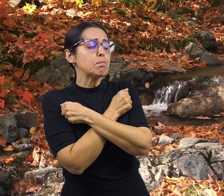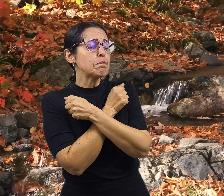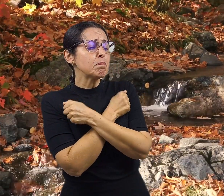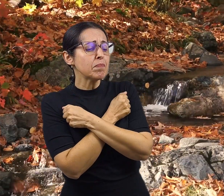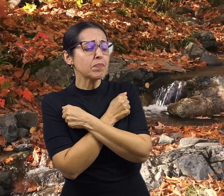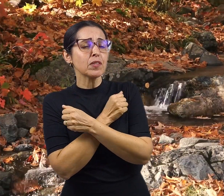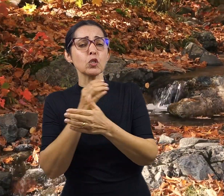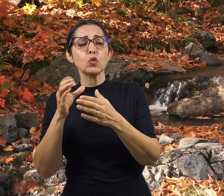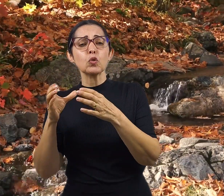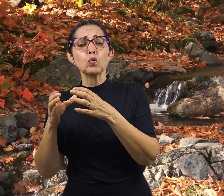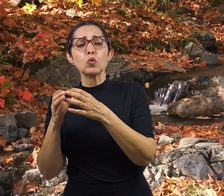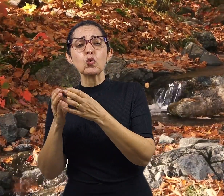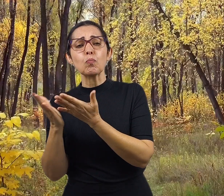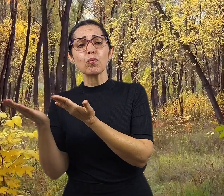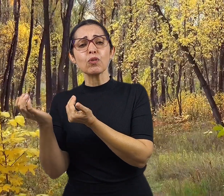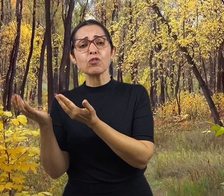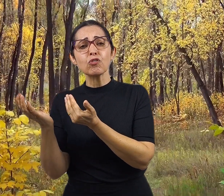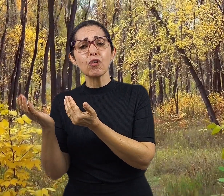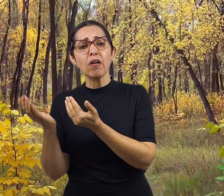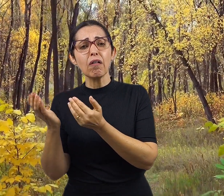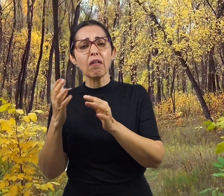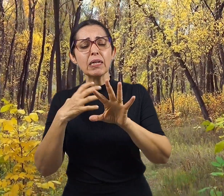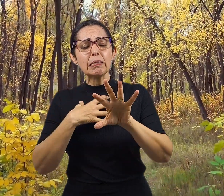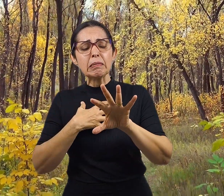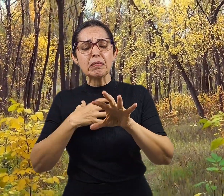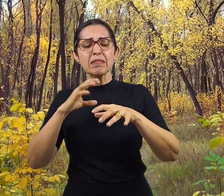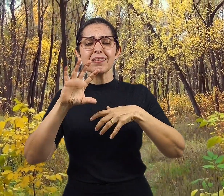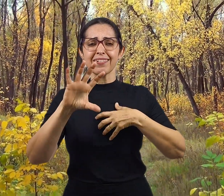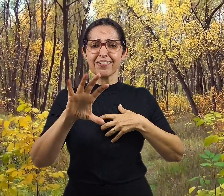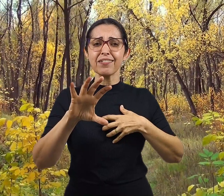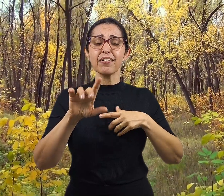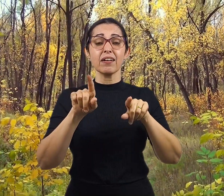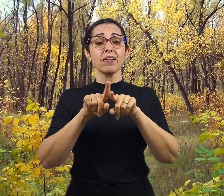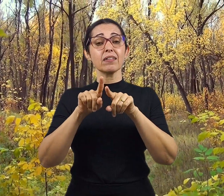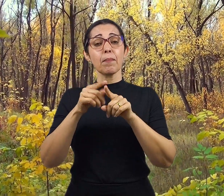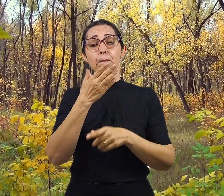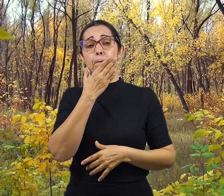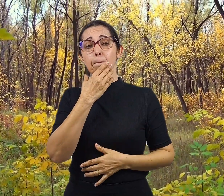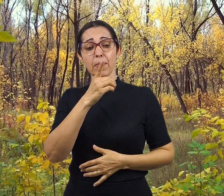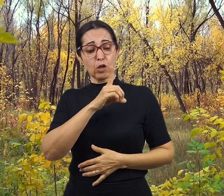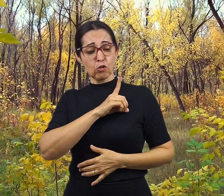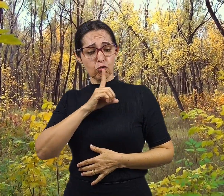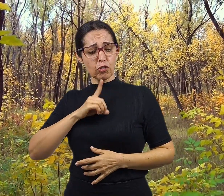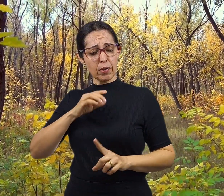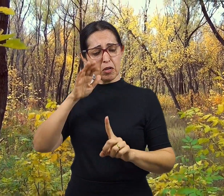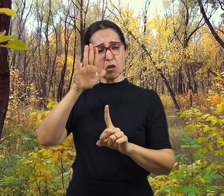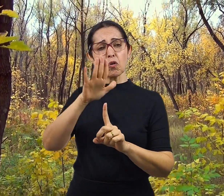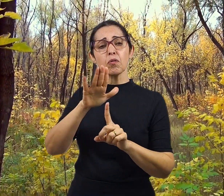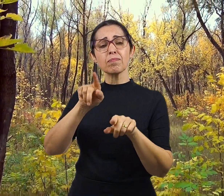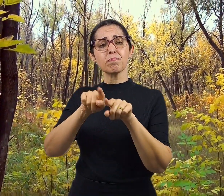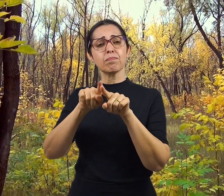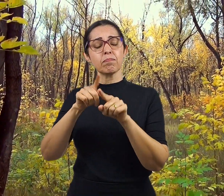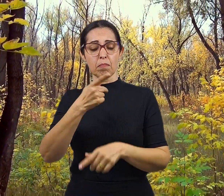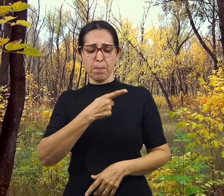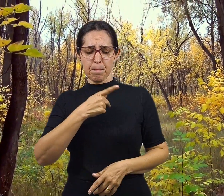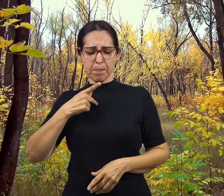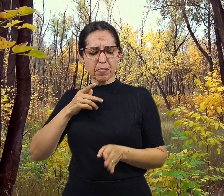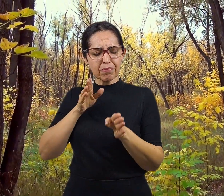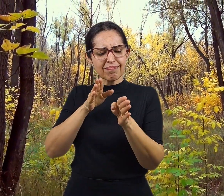chorar com você e orar. Um diácono para te impor as mãos. O conselho espiritual do pastor.